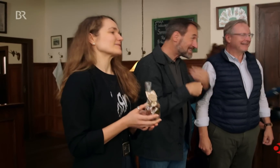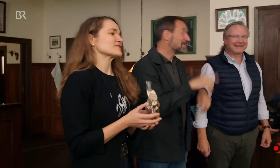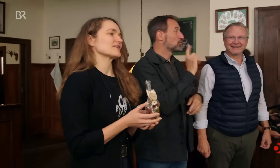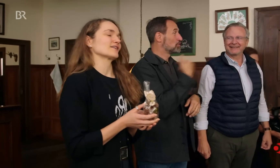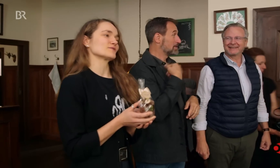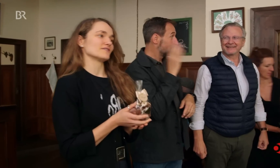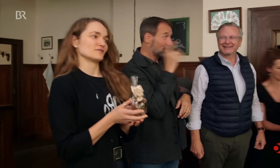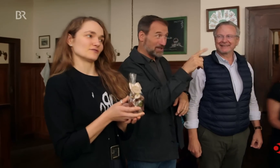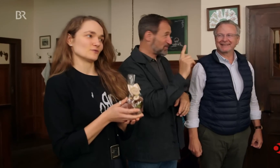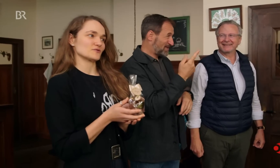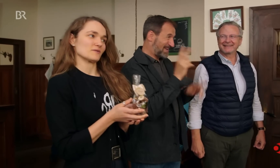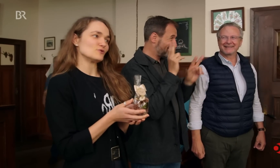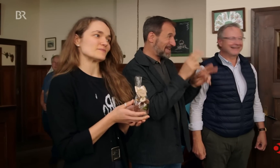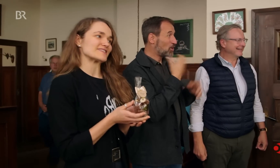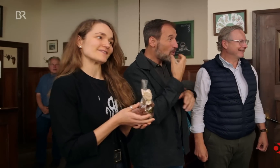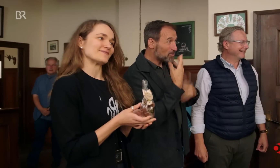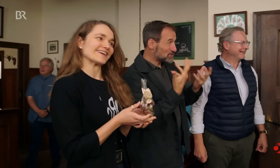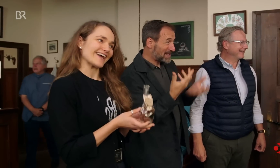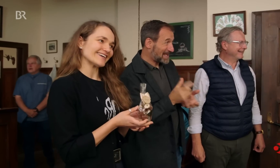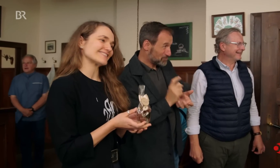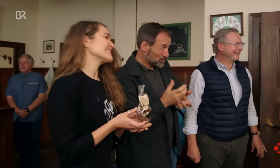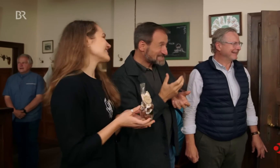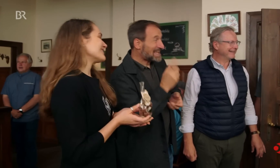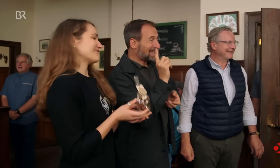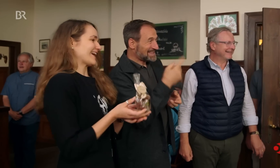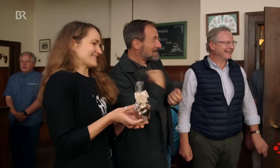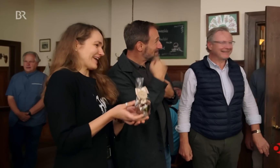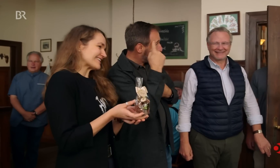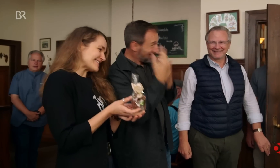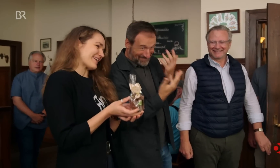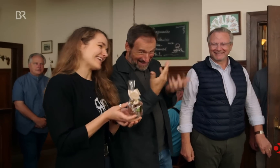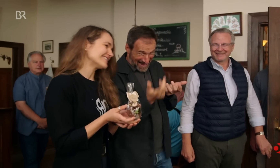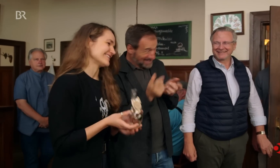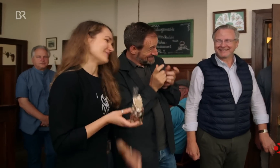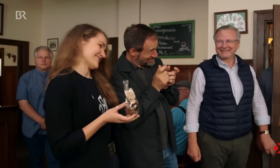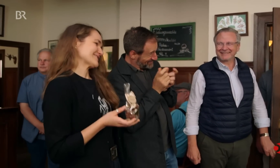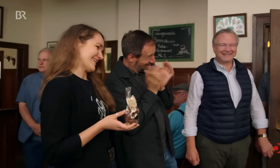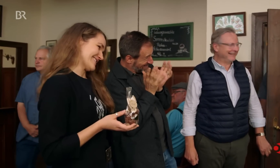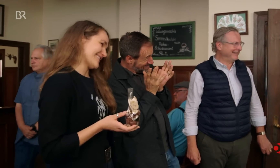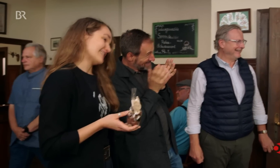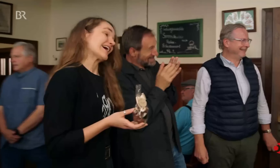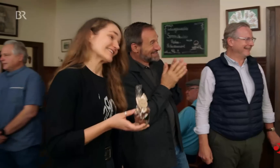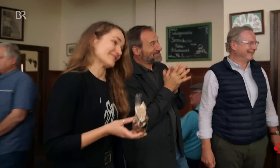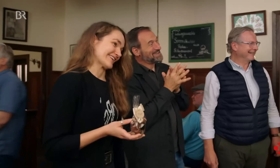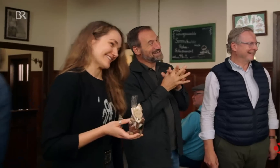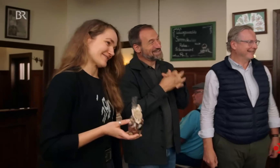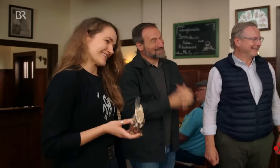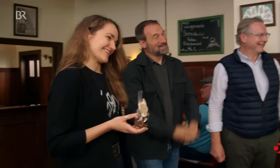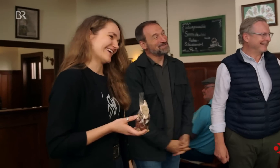dass du kein großer Freund von Obst oder Gemüse bist, habe ich mir gedacht, vielleicht bereiten die Pralinen dir hier ein bisschen Spaß. Danke dir wirklich. Vielen Dank. Merci.